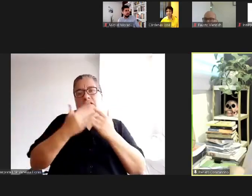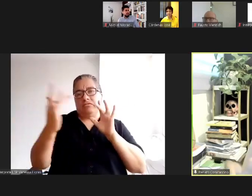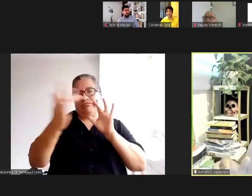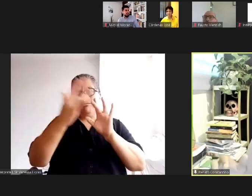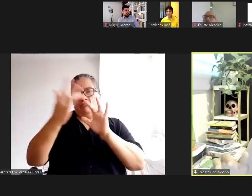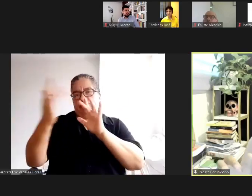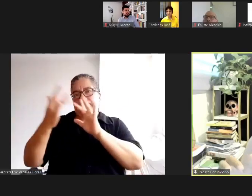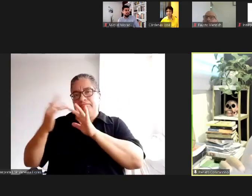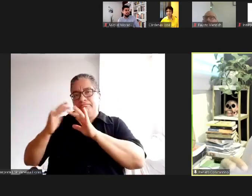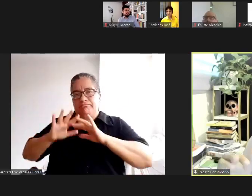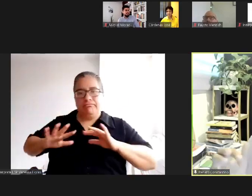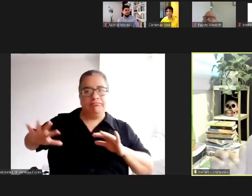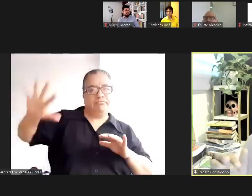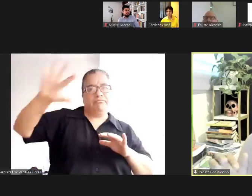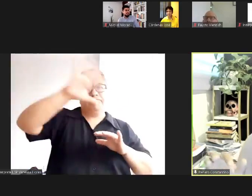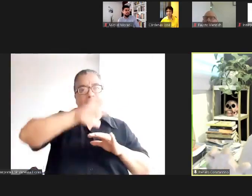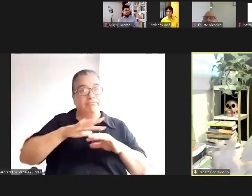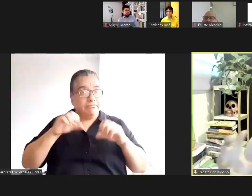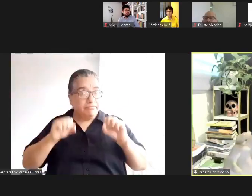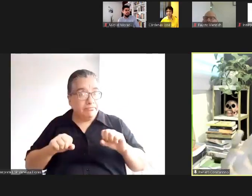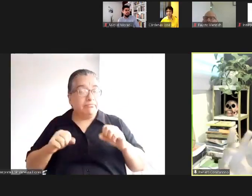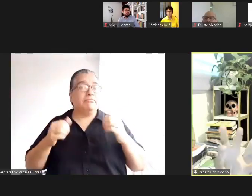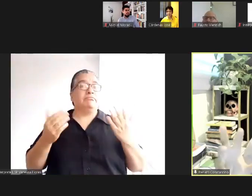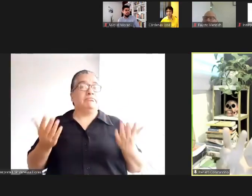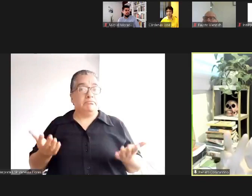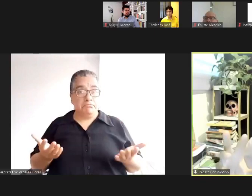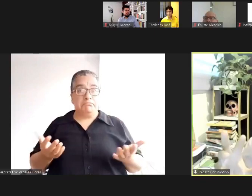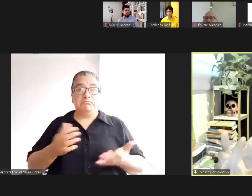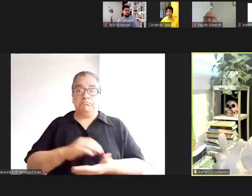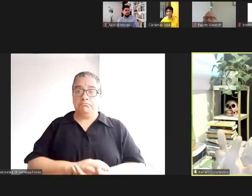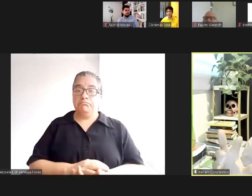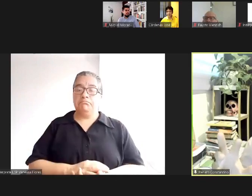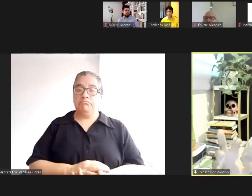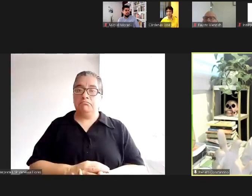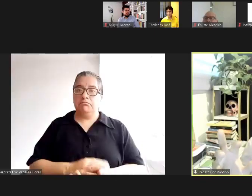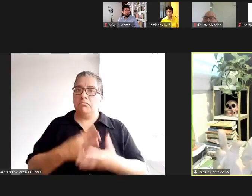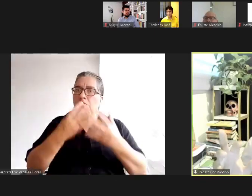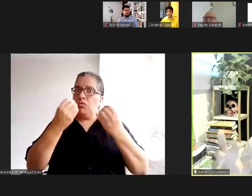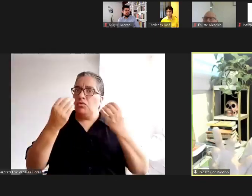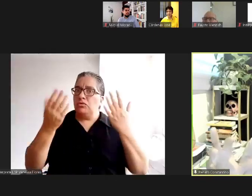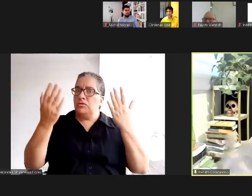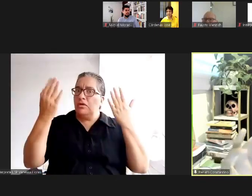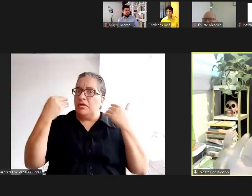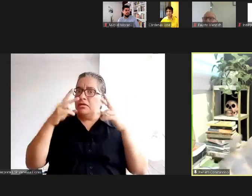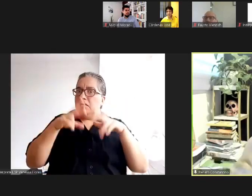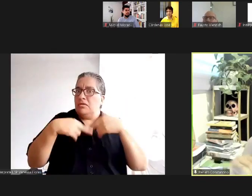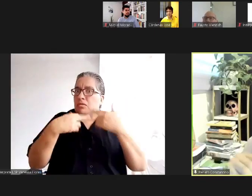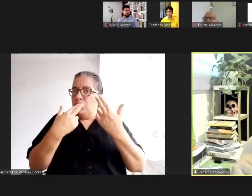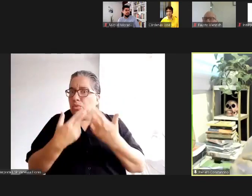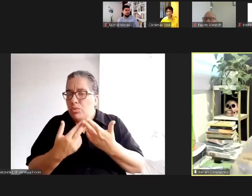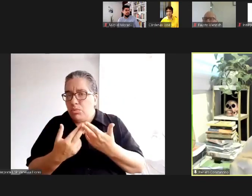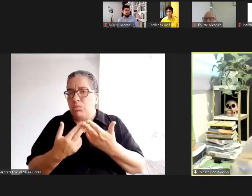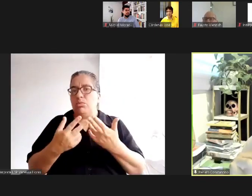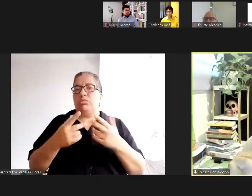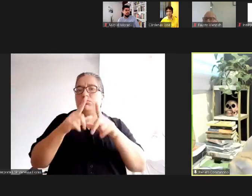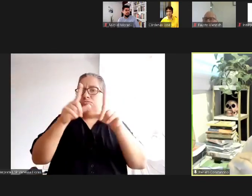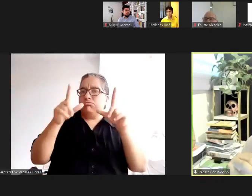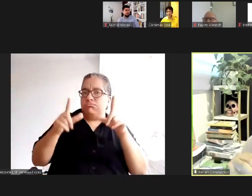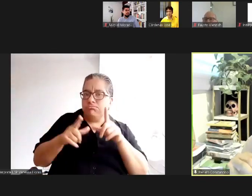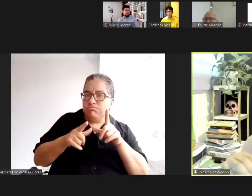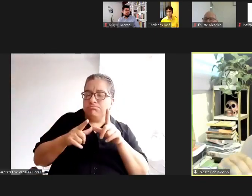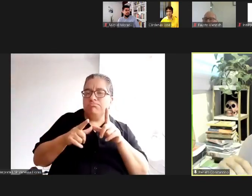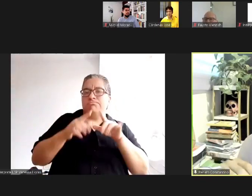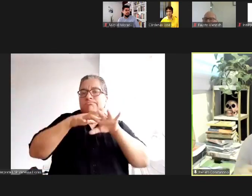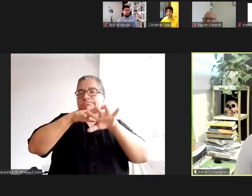ese hecho en particular ha hecho que muchos espacios que quizá antes pensábamos solamente